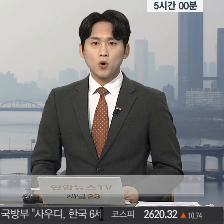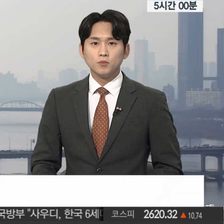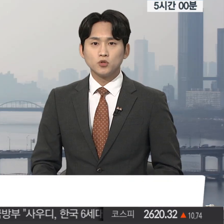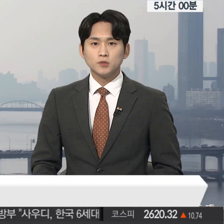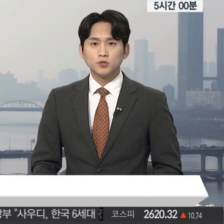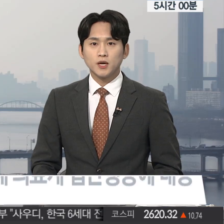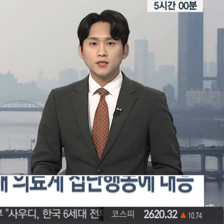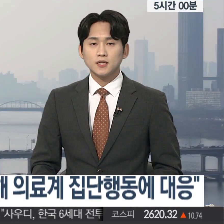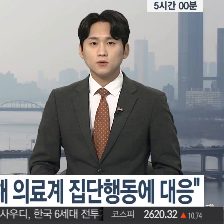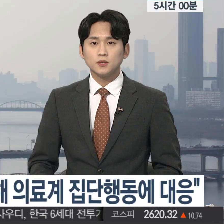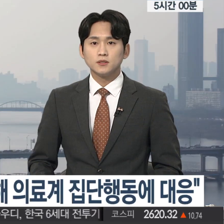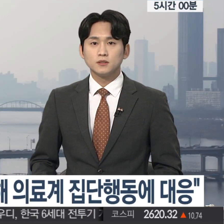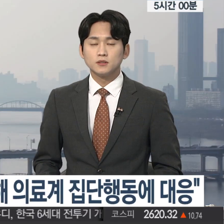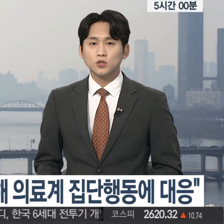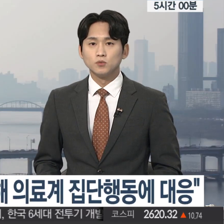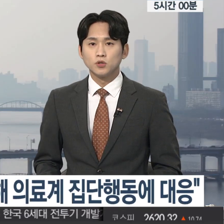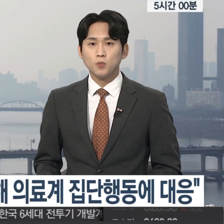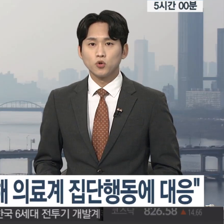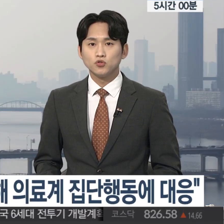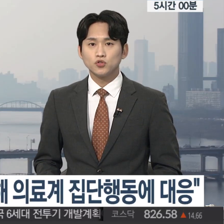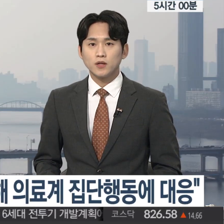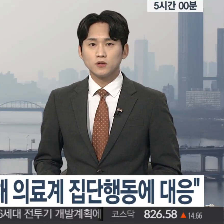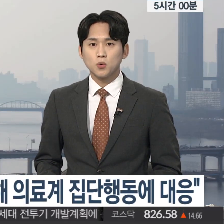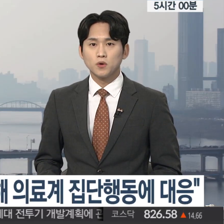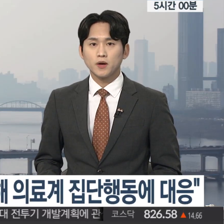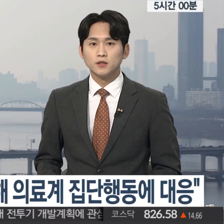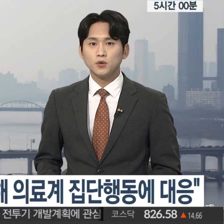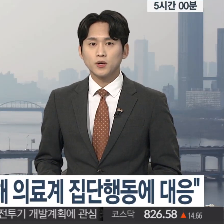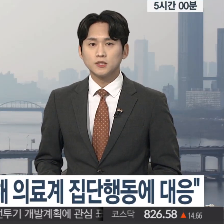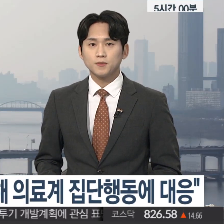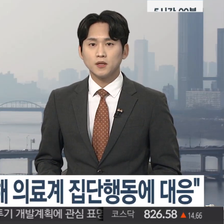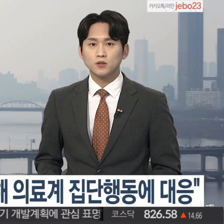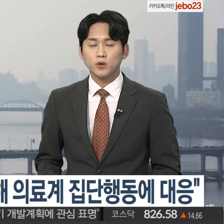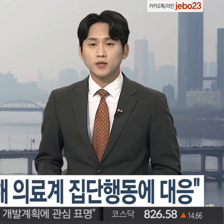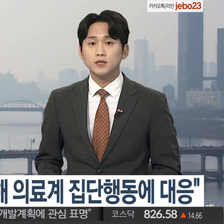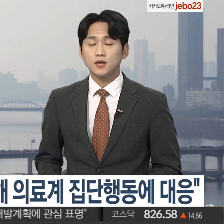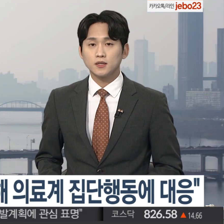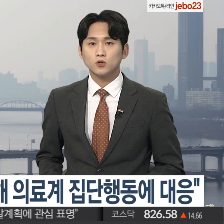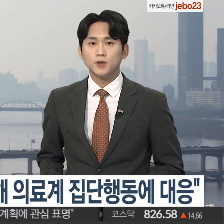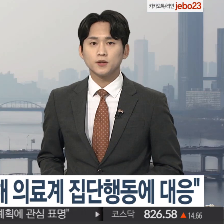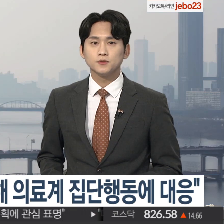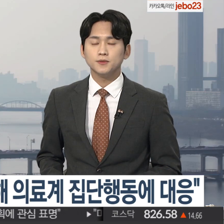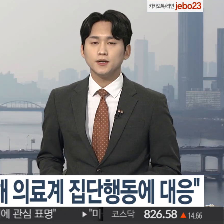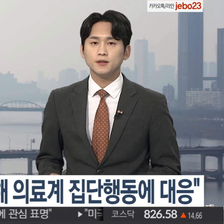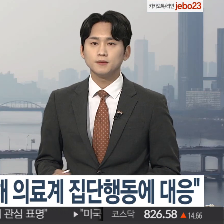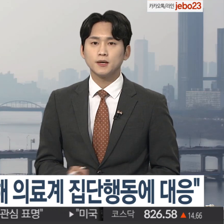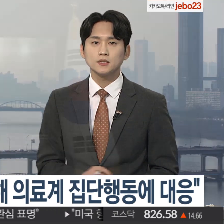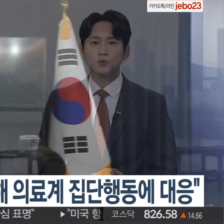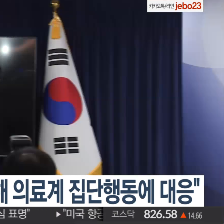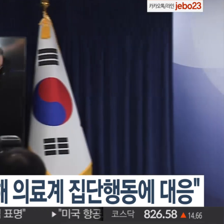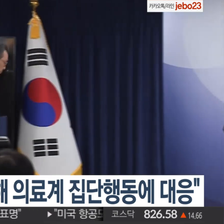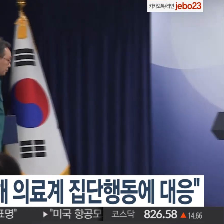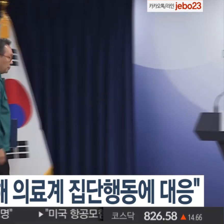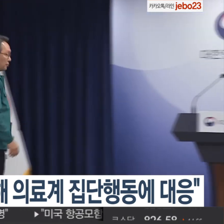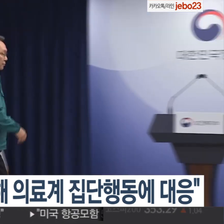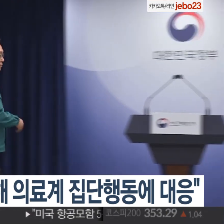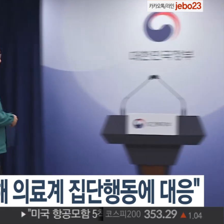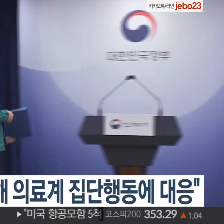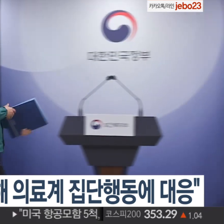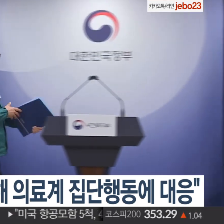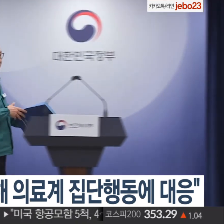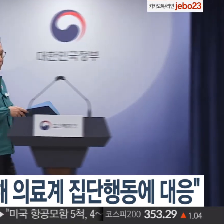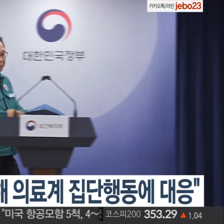박민수 보건복지부 제 차관은 정부는 모든 수단을 동원해 의료의 집단 행동에 대응하겠다고 밝혔습니다 박 차관은 오늘